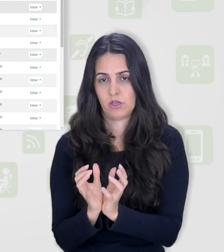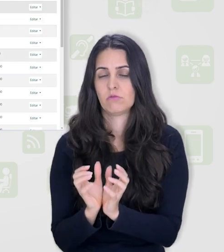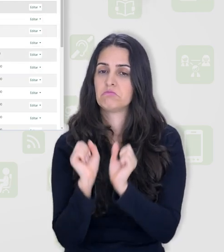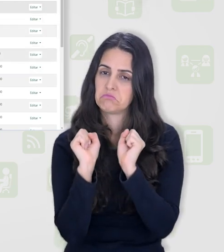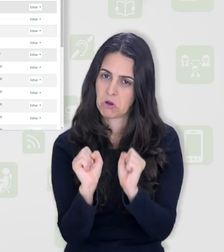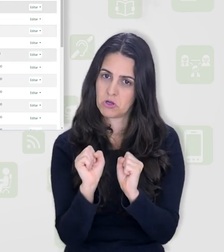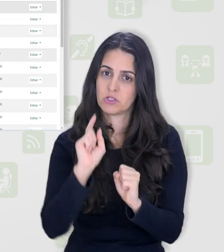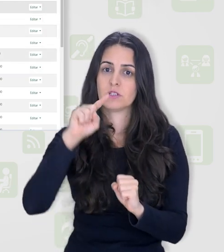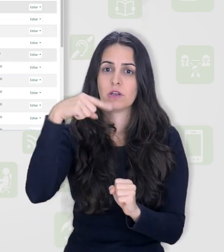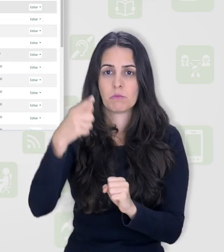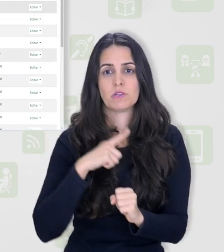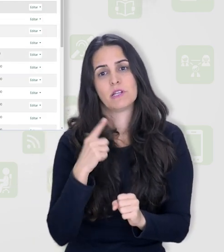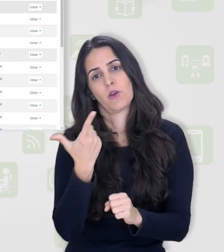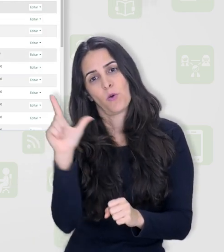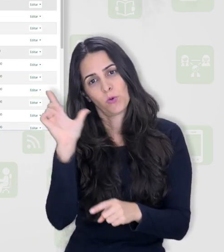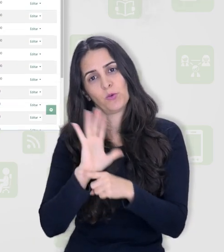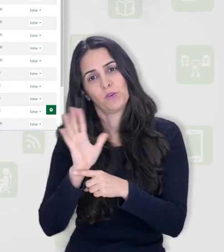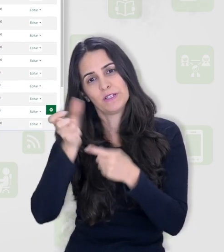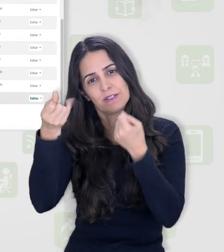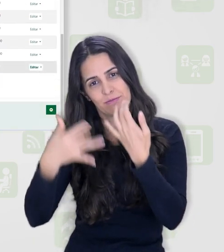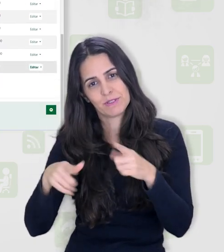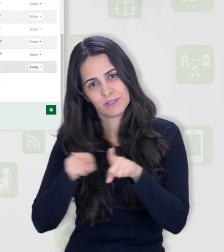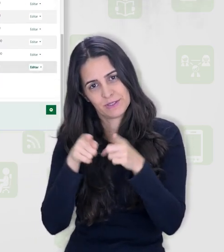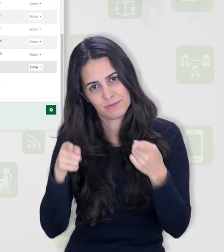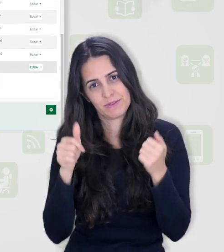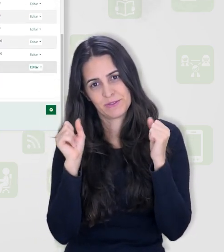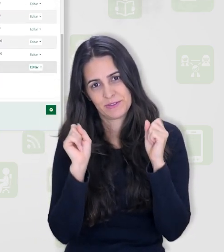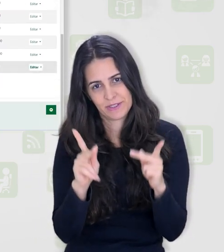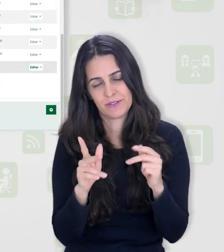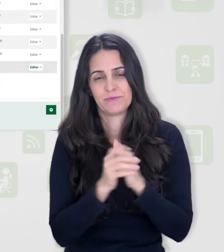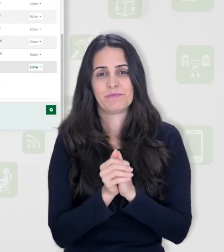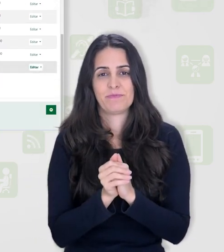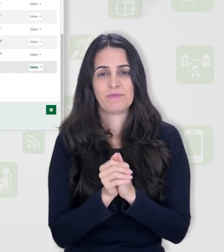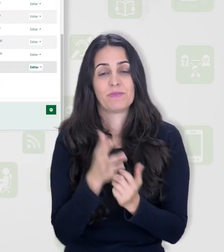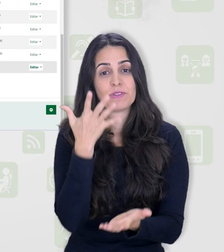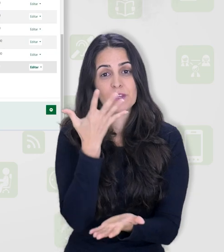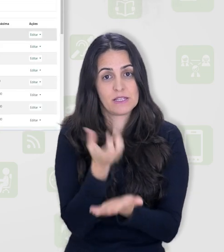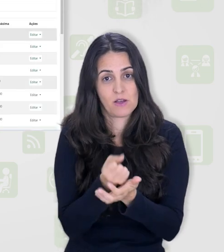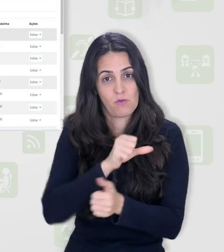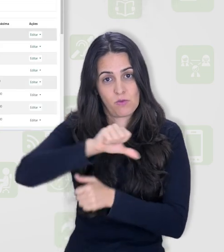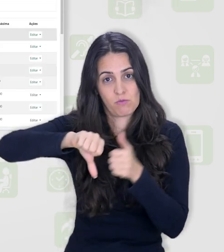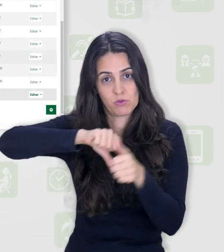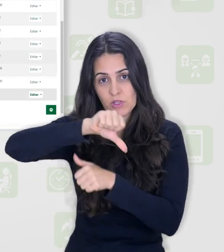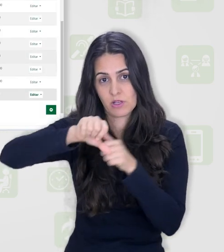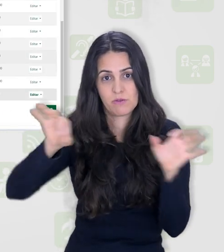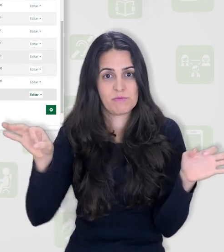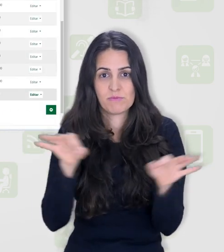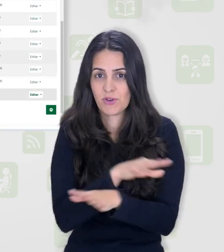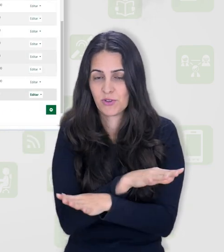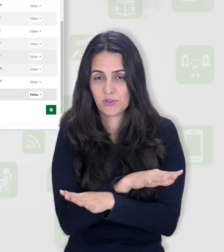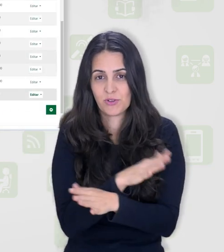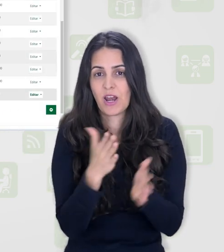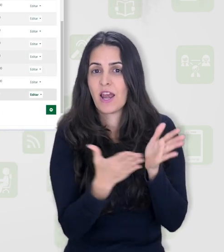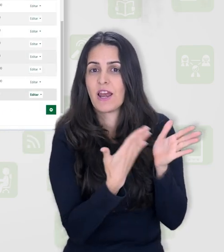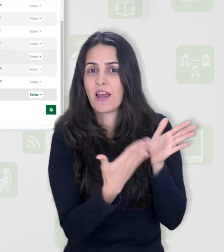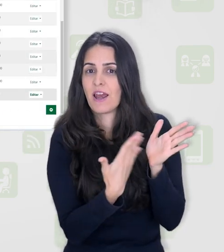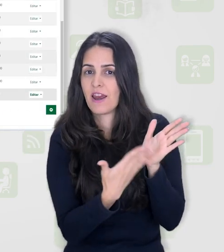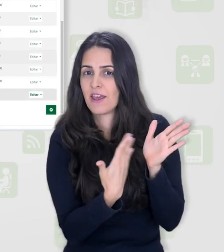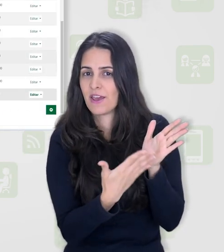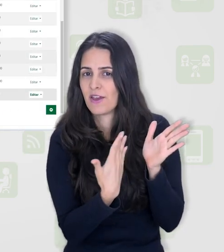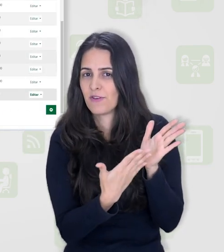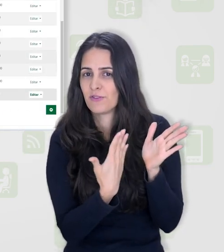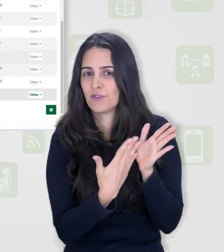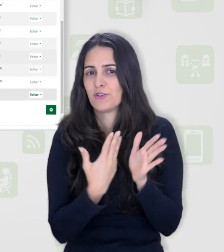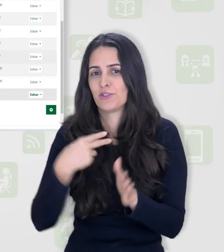nota Mas isso você aprende em outro tutorial mais avançado então salvando as mudanças e pronto nosso livro de notas